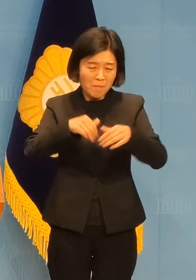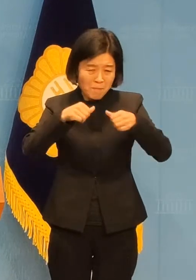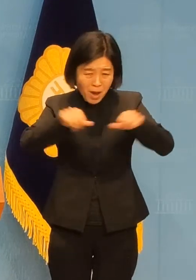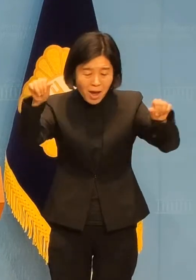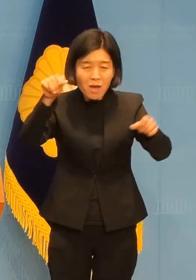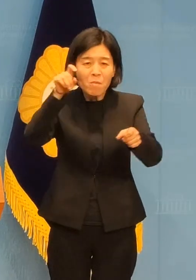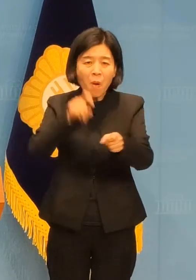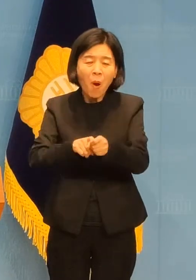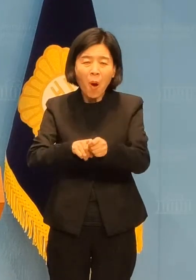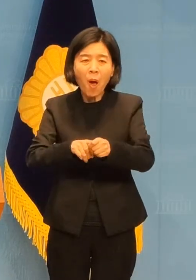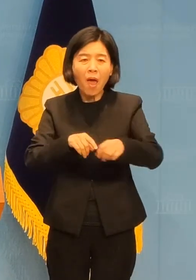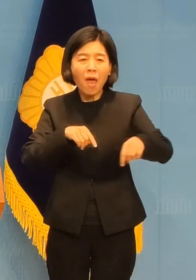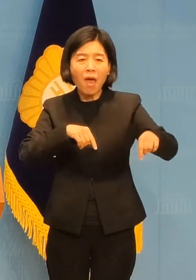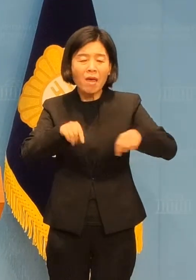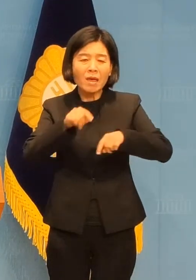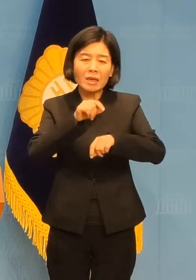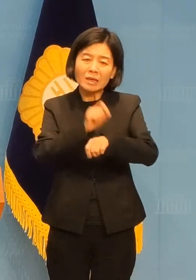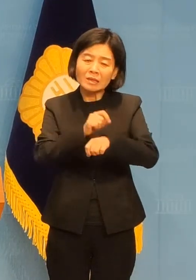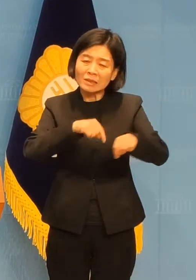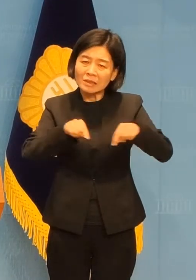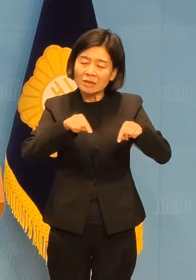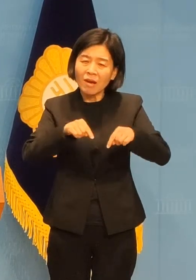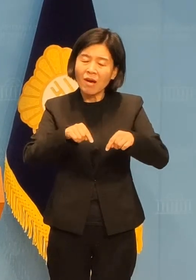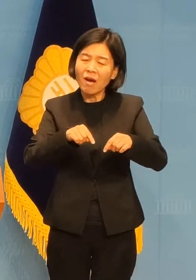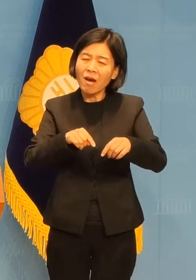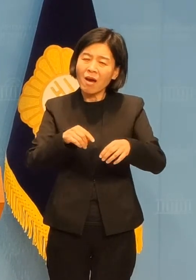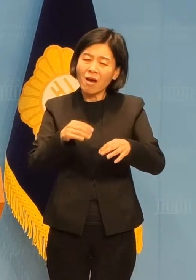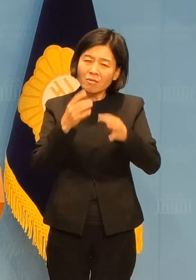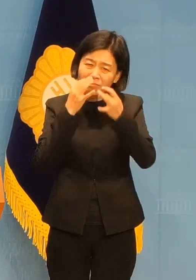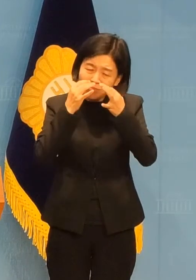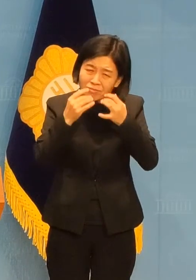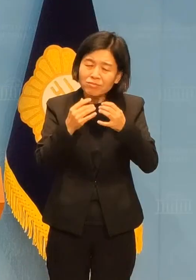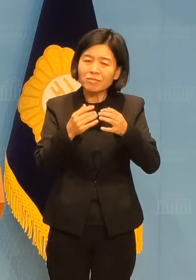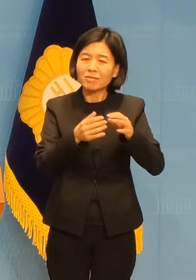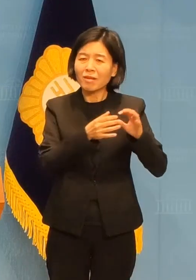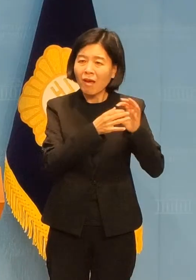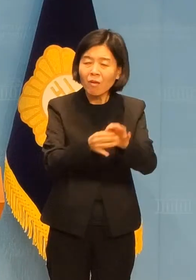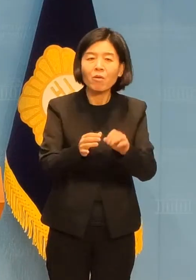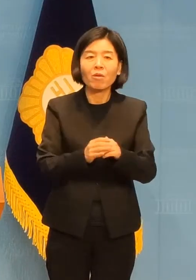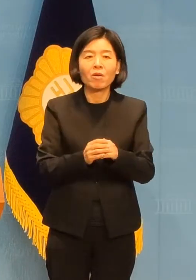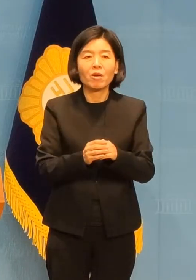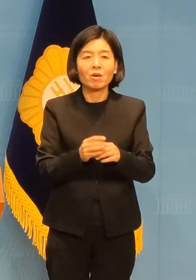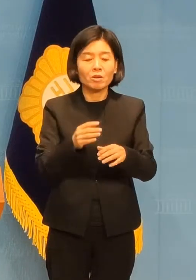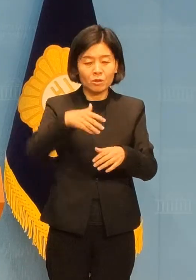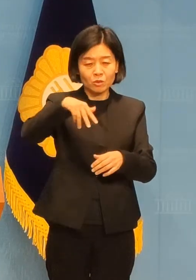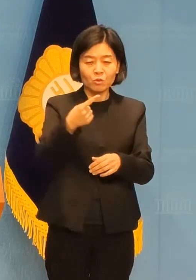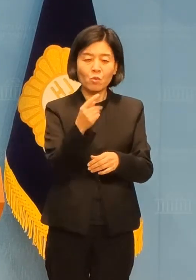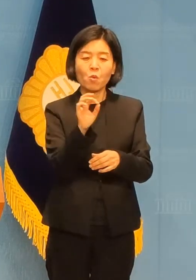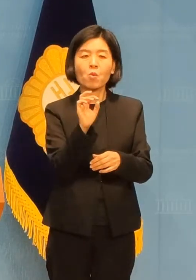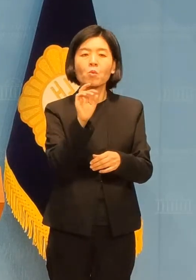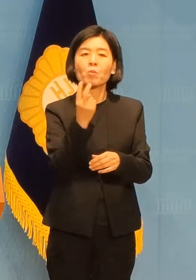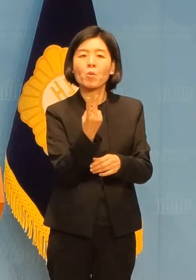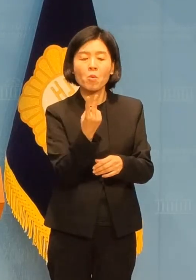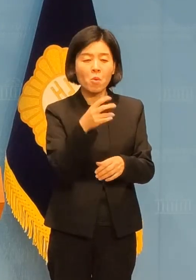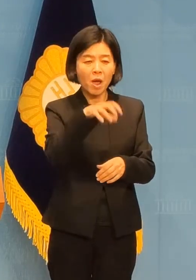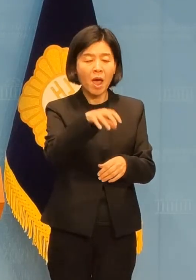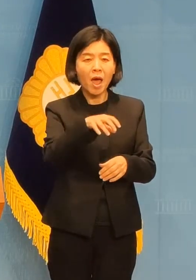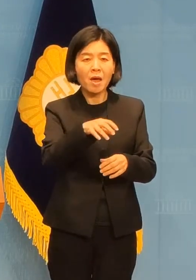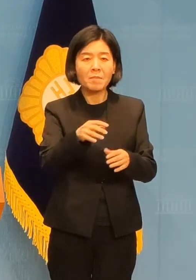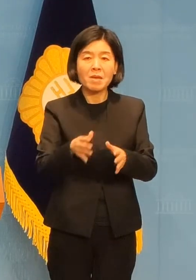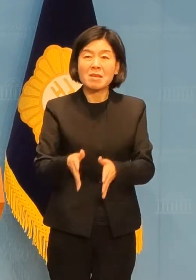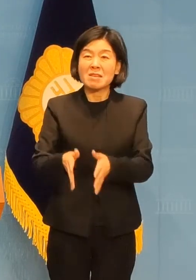난무하고 있습니다. 종묘 앞에 140m의 거대한 건물을 세워서 종묘를 세계문화유산